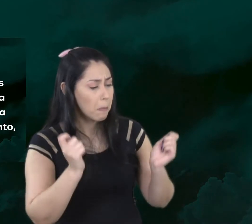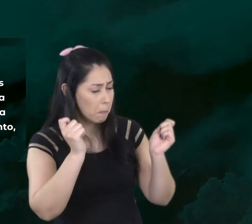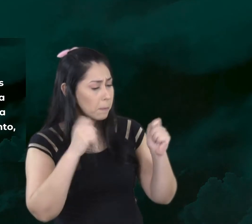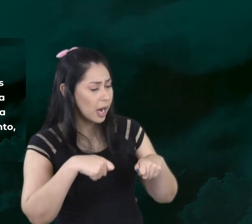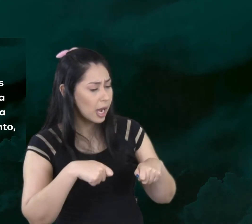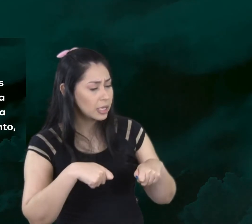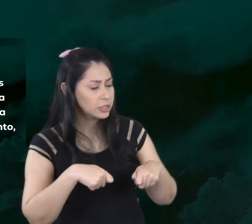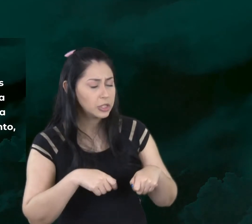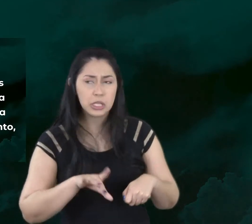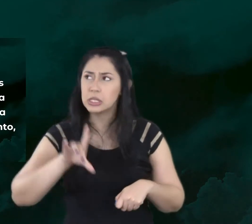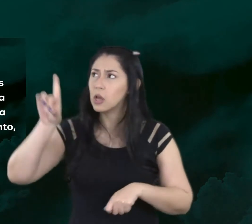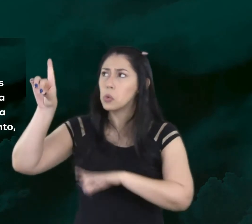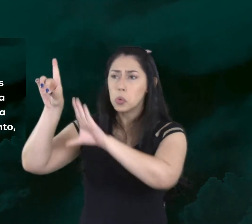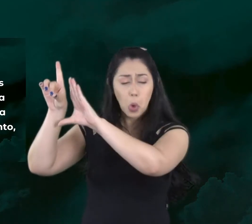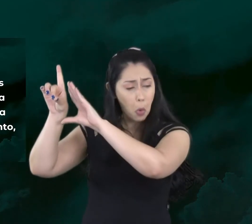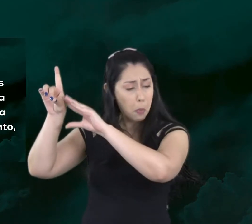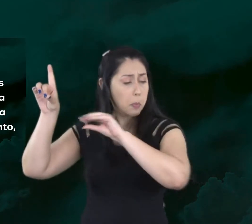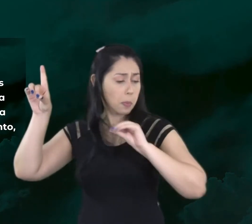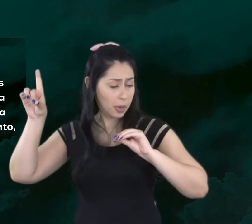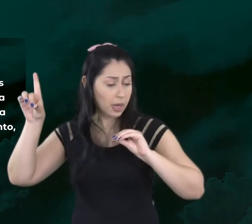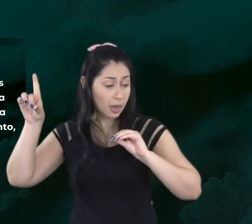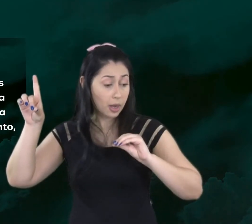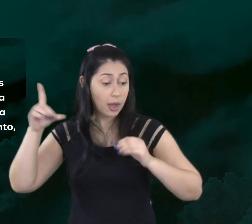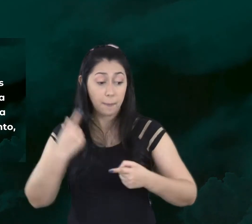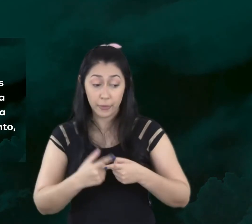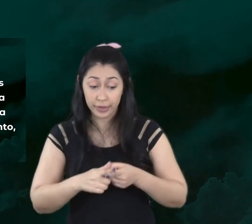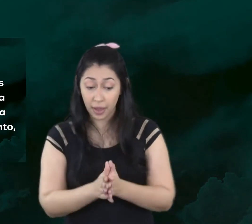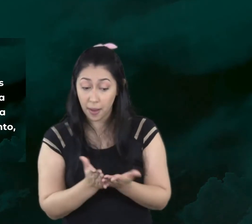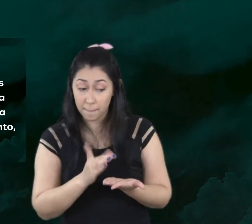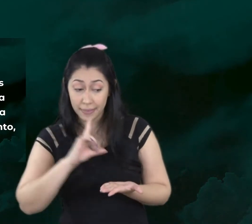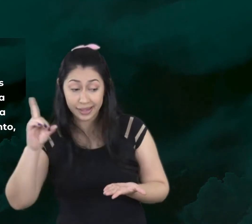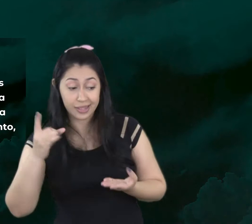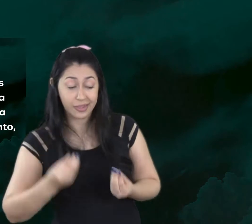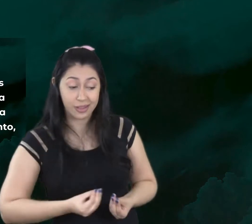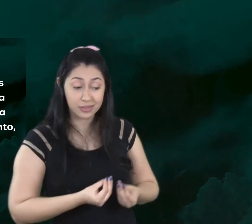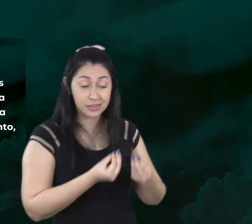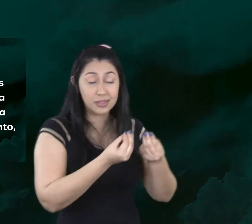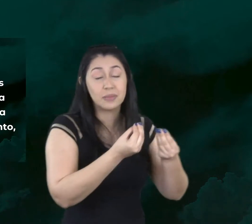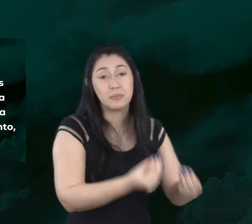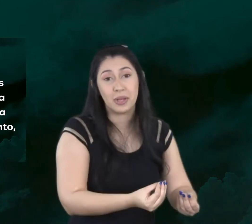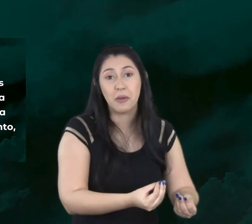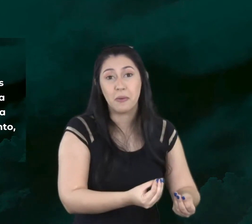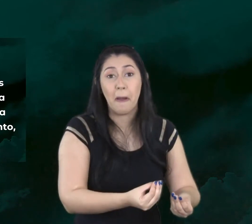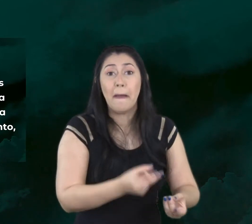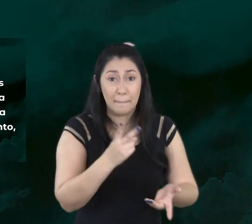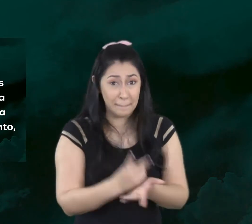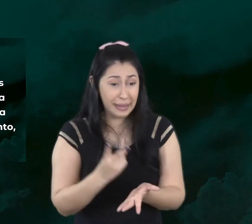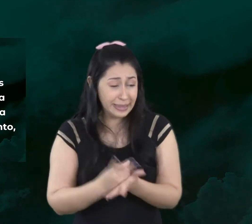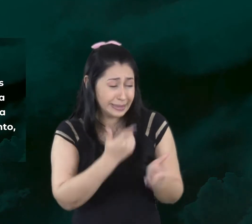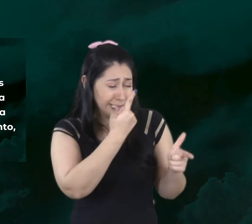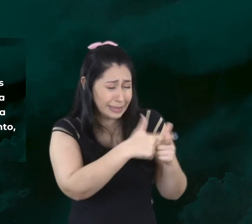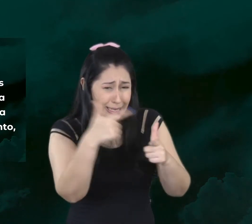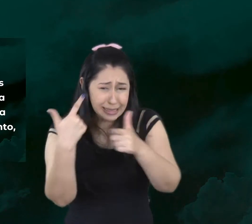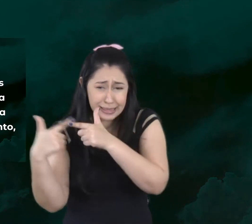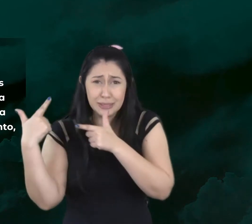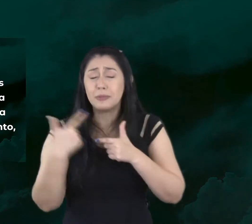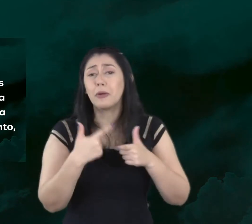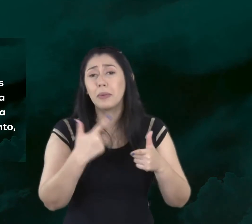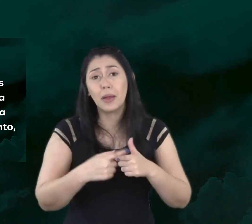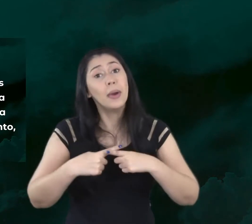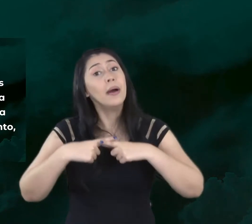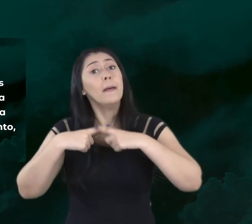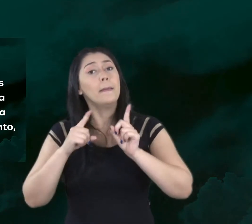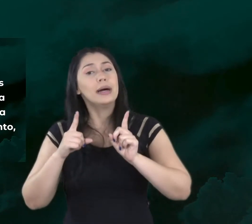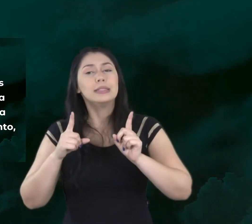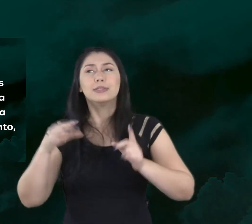nossos e do Senhor, tendo recebido a palavra, posto que em meio de muita tribulação, com alegria